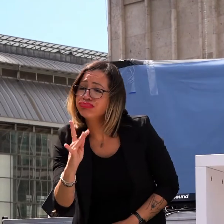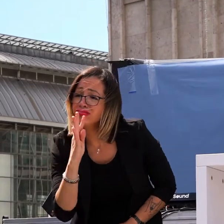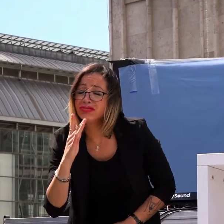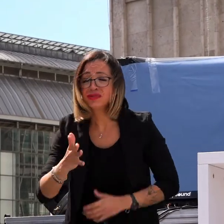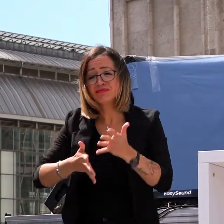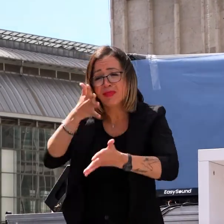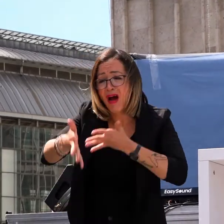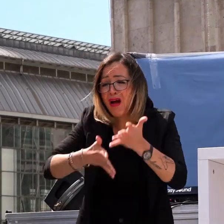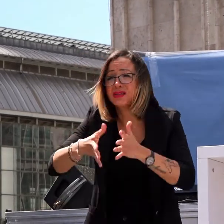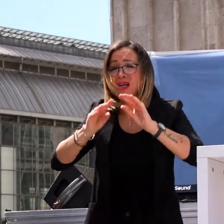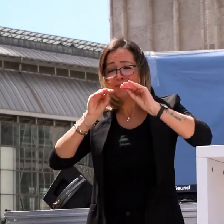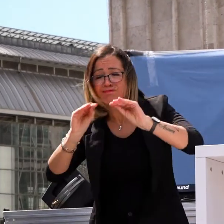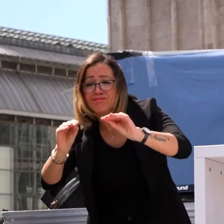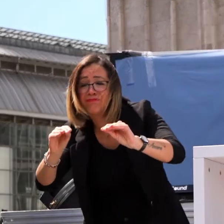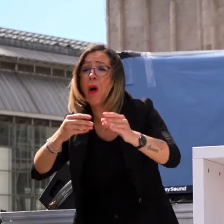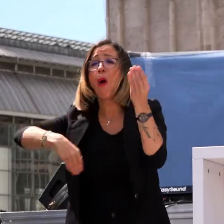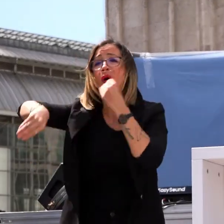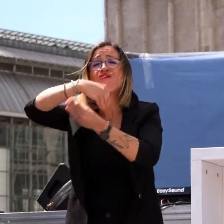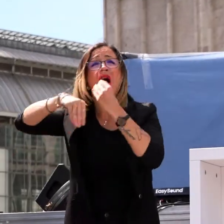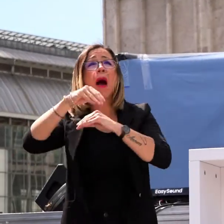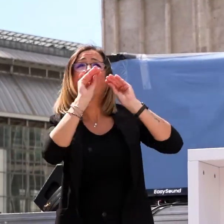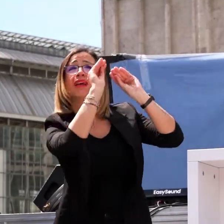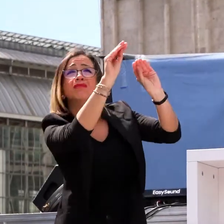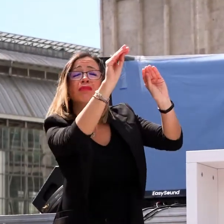eurer Familie, redet über Probleme.